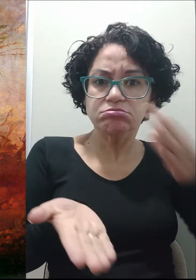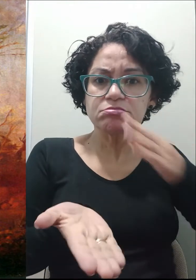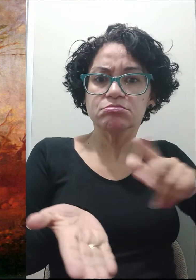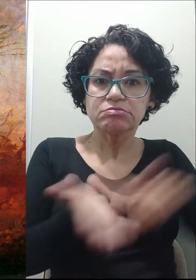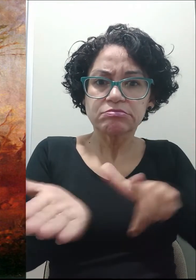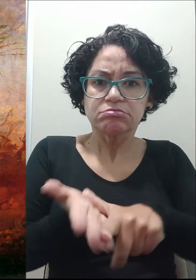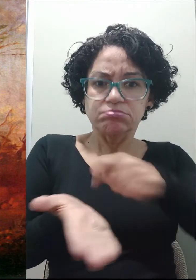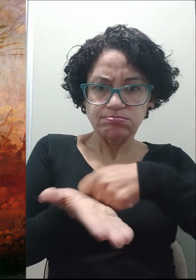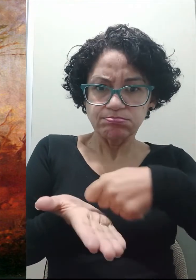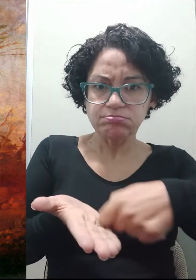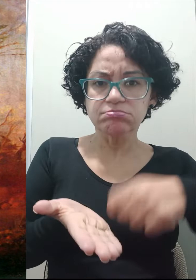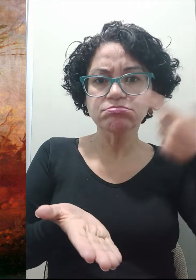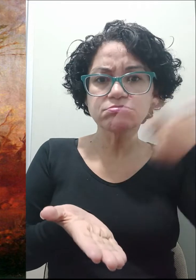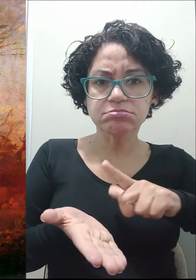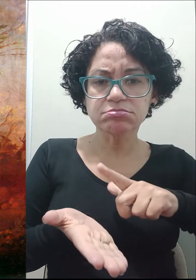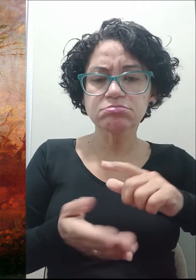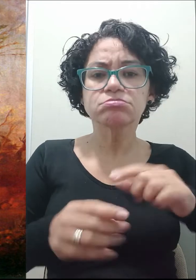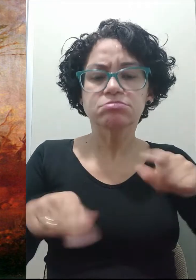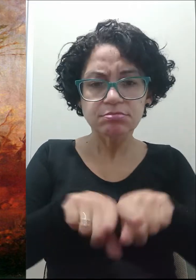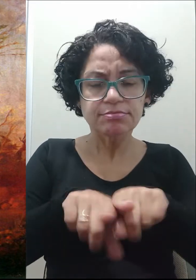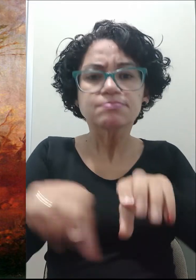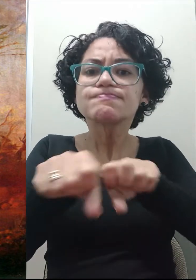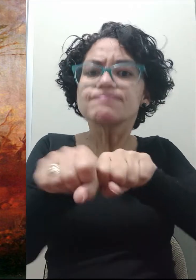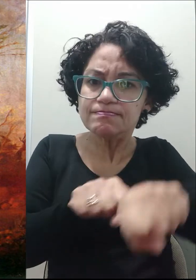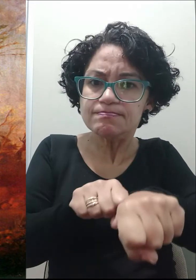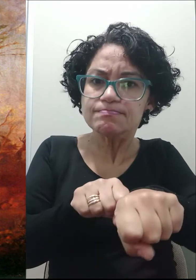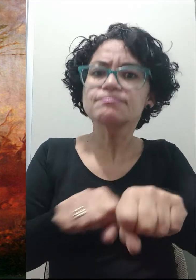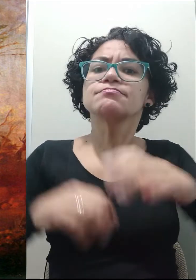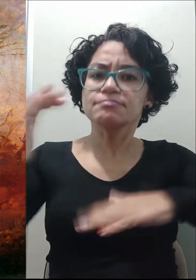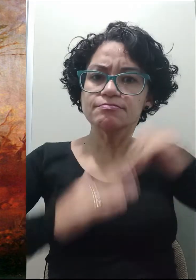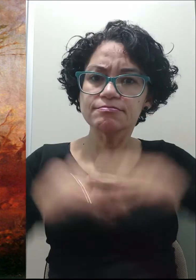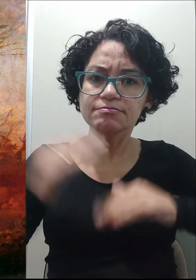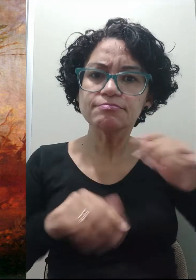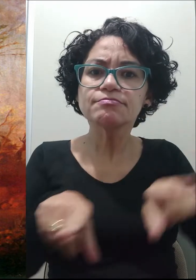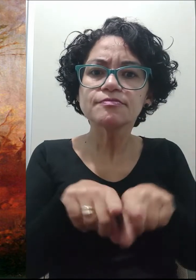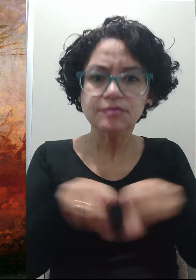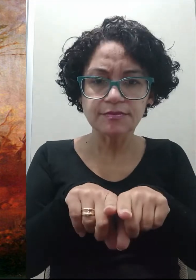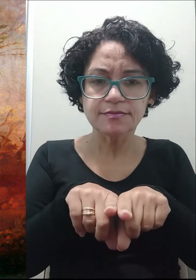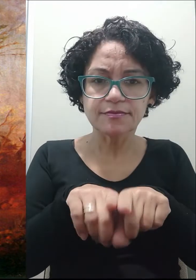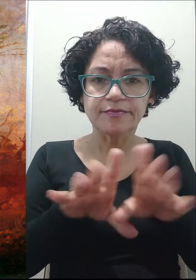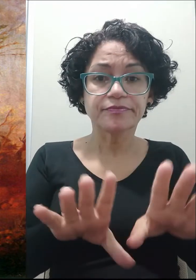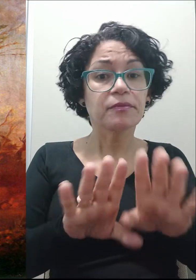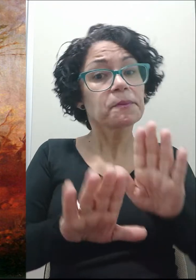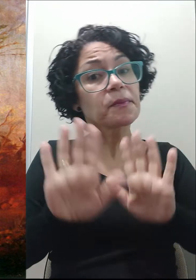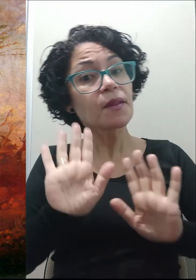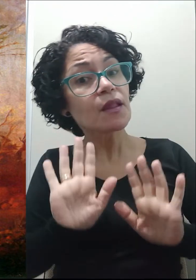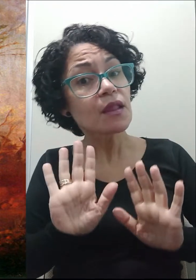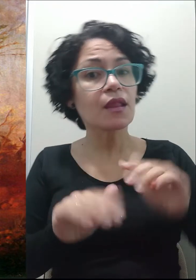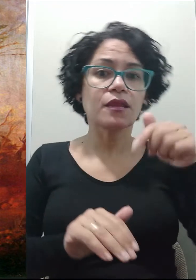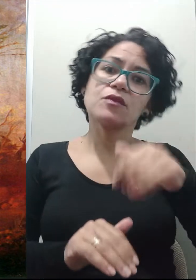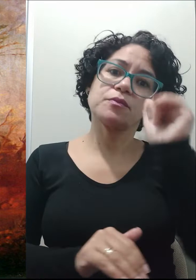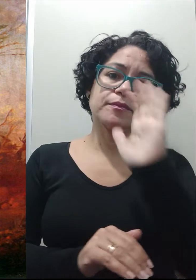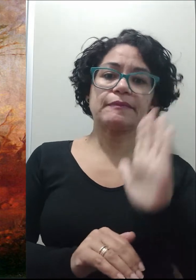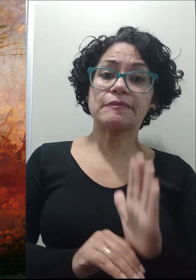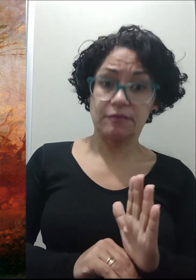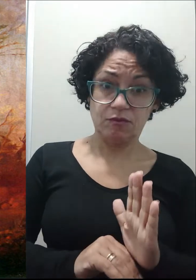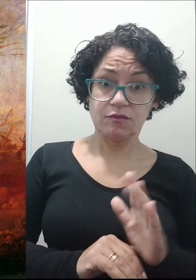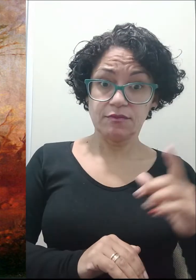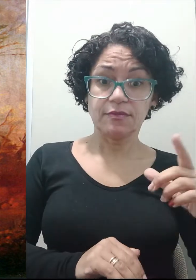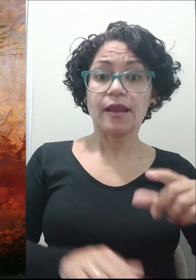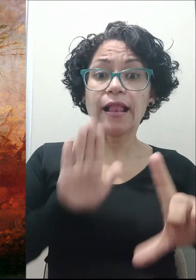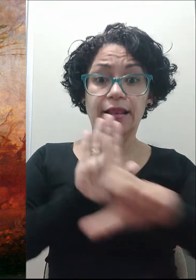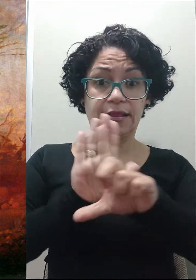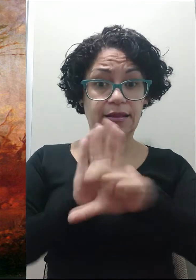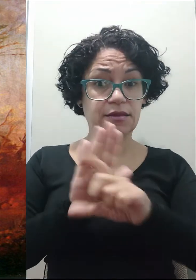garantissem seus direitos de formação e atuação profissional. Apesar de, no Brasil, a Lei